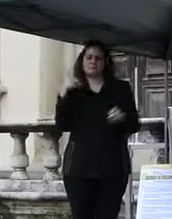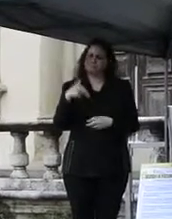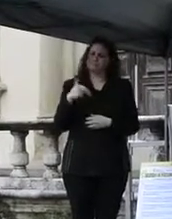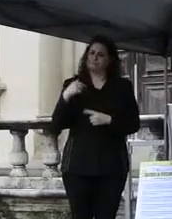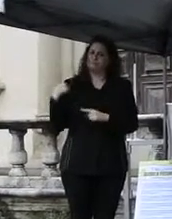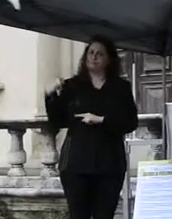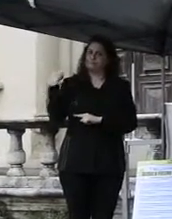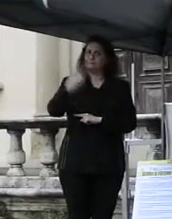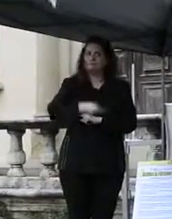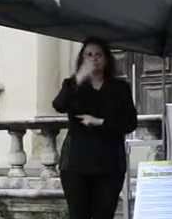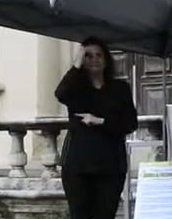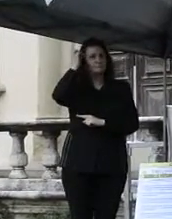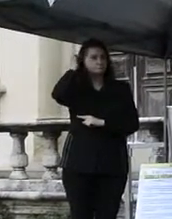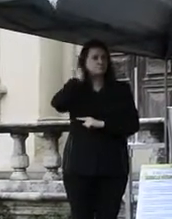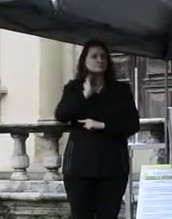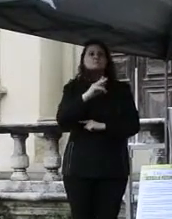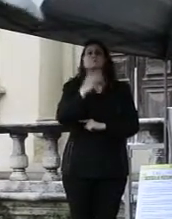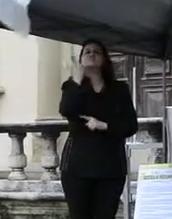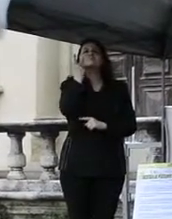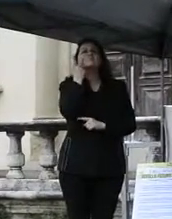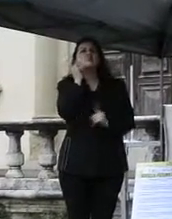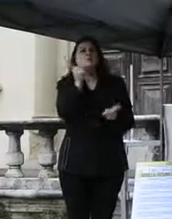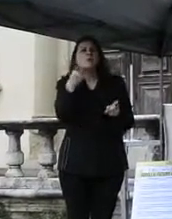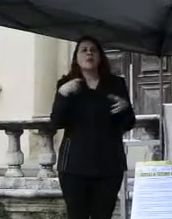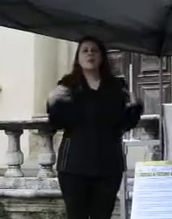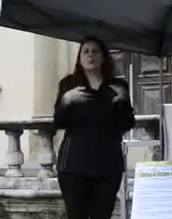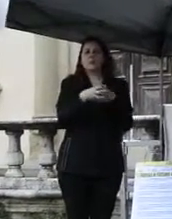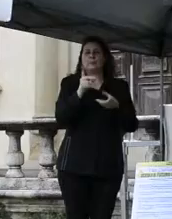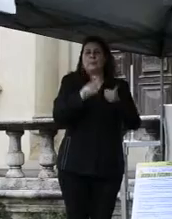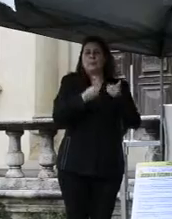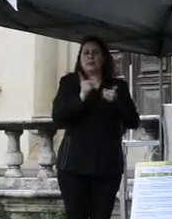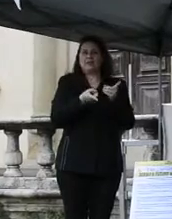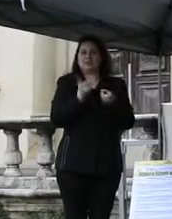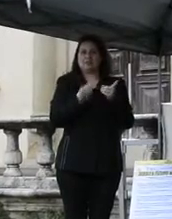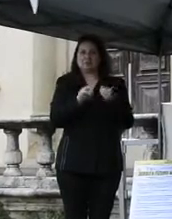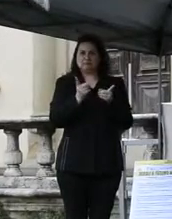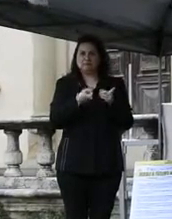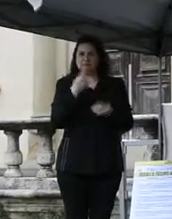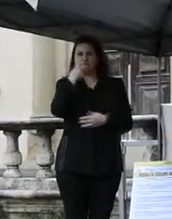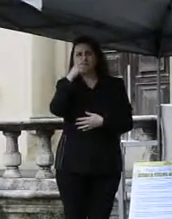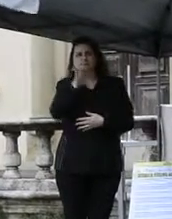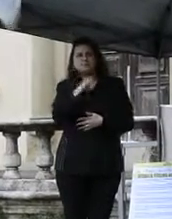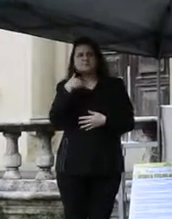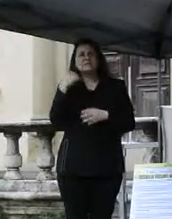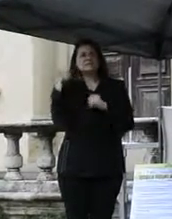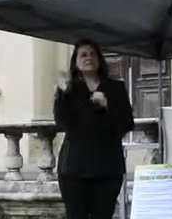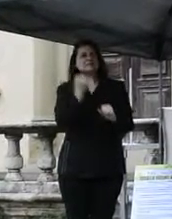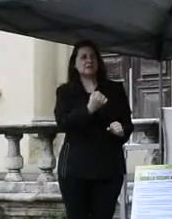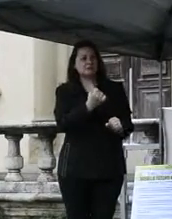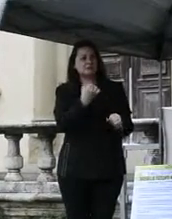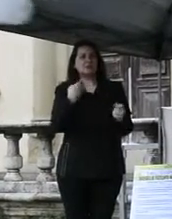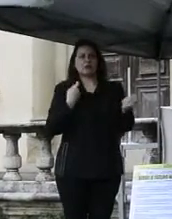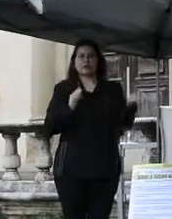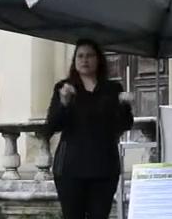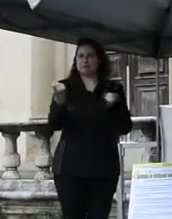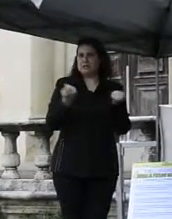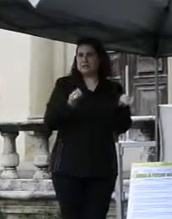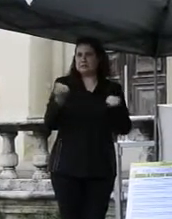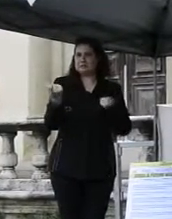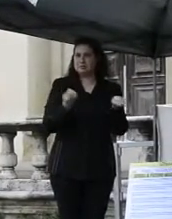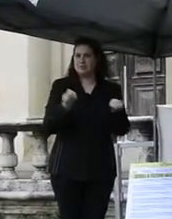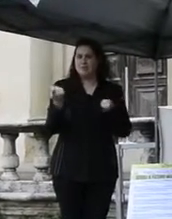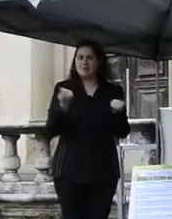riscontrato purtroppo che la politica dei partiti che occupano le istituzioni, le gestiscono a modo